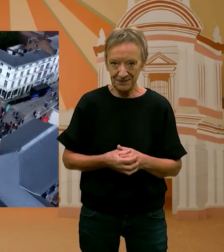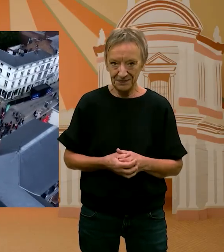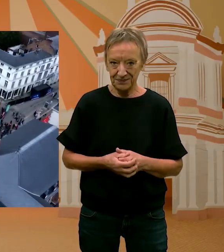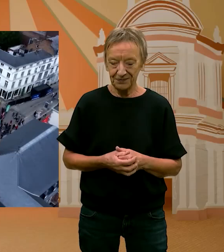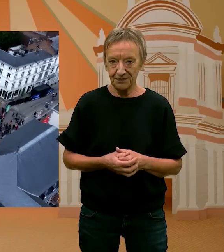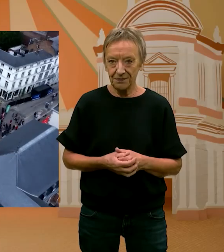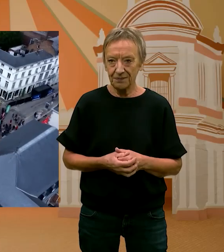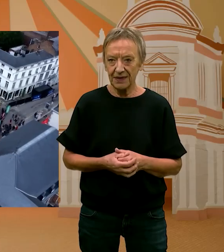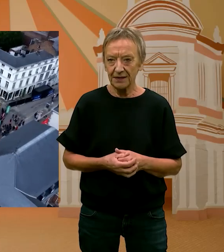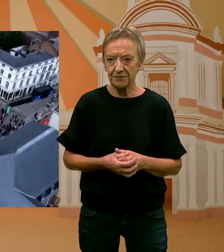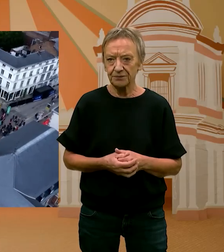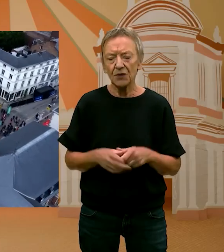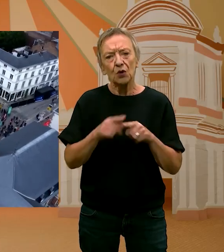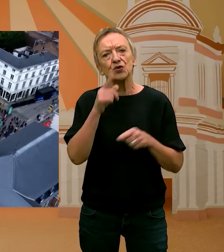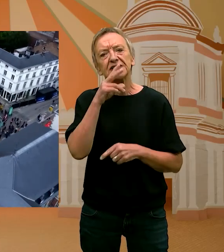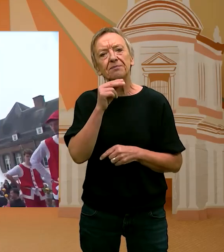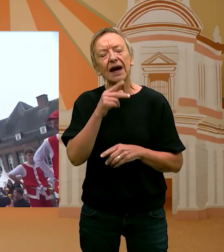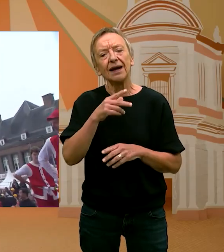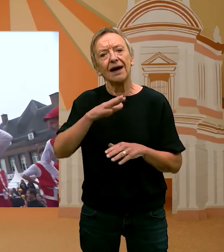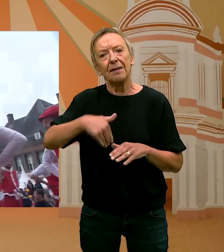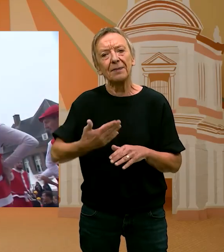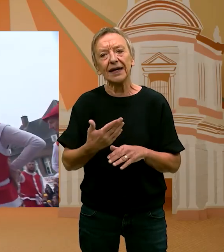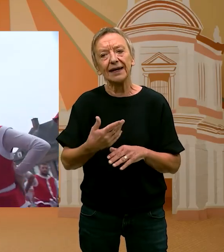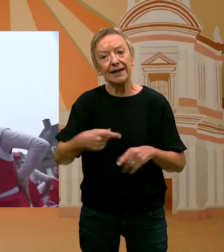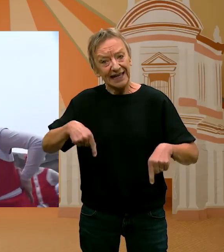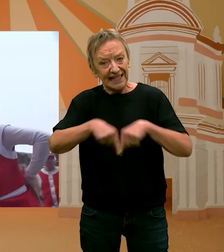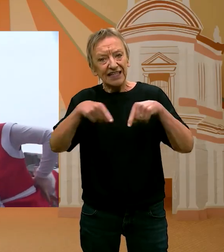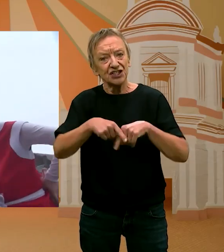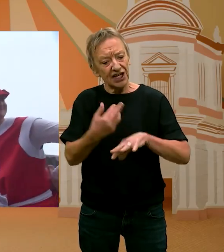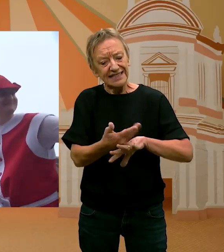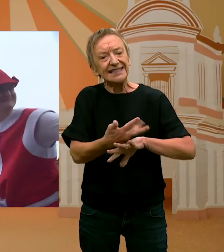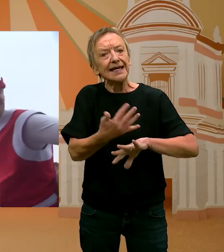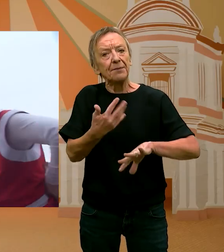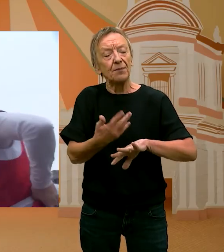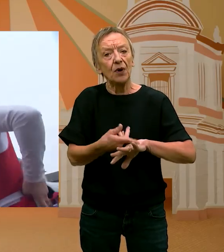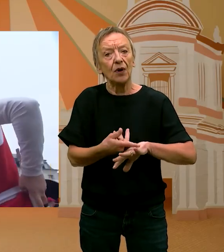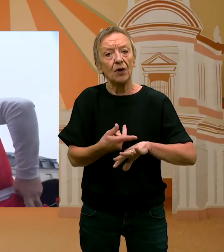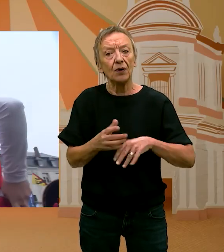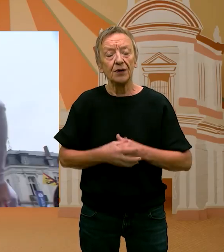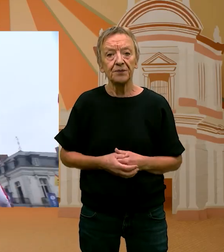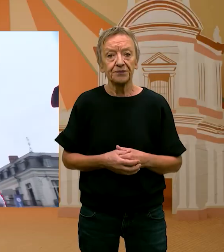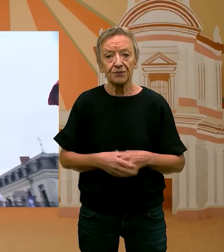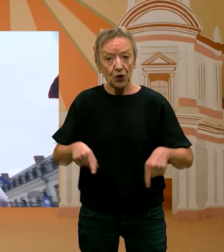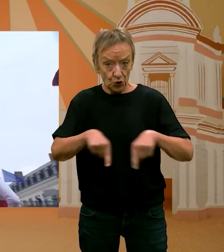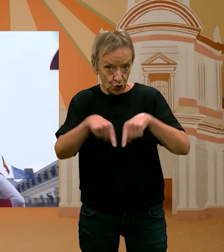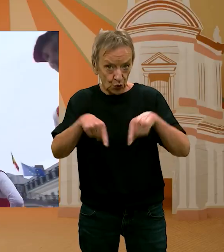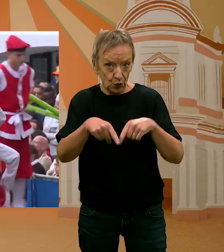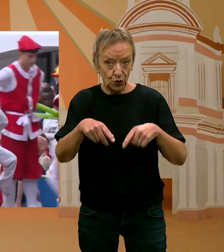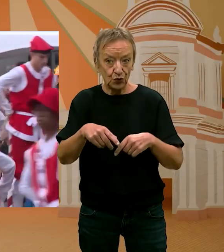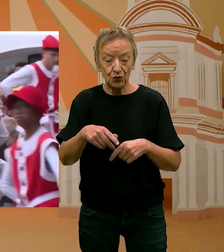de l'échasse de diamant, qui était un autre grand moment en tout cas de ces fêtes de Wallonie, qui est la joute destinée aux dames